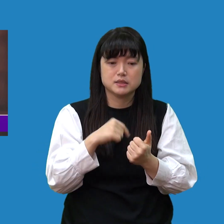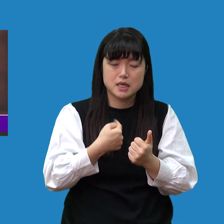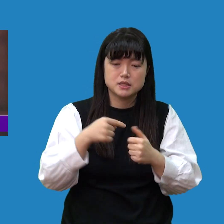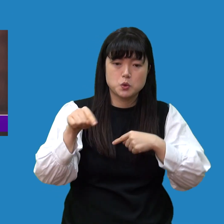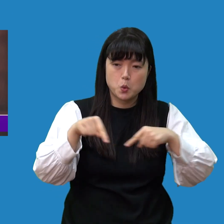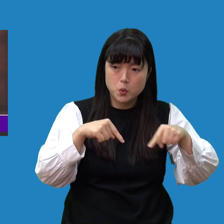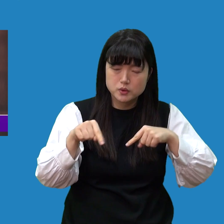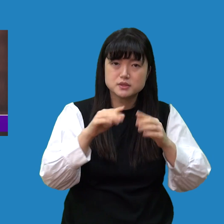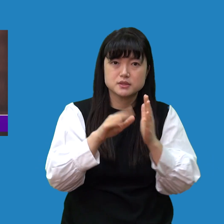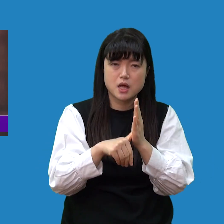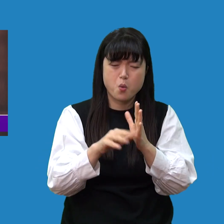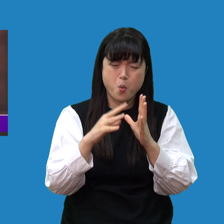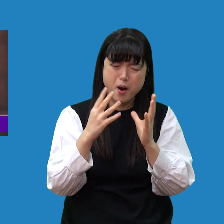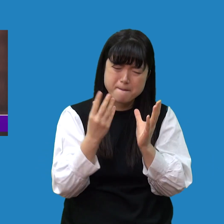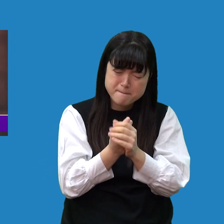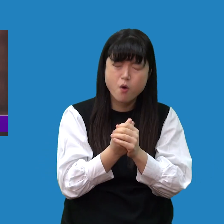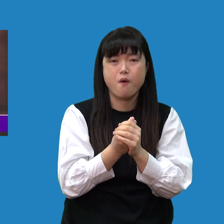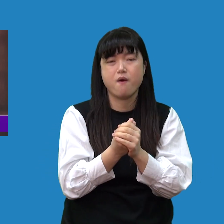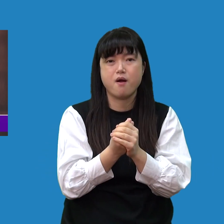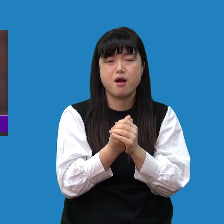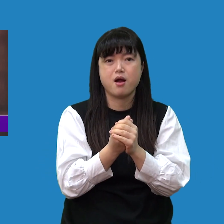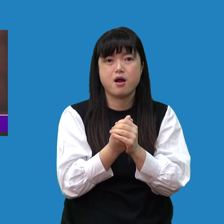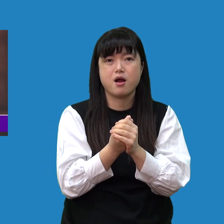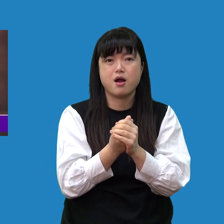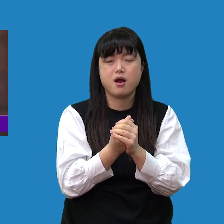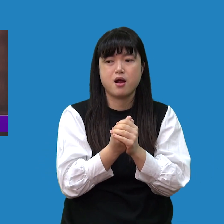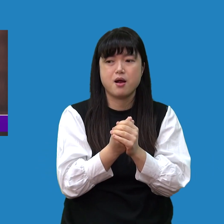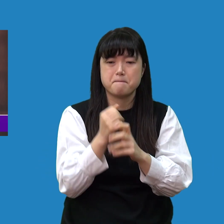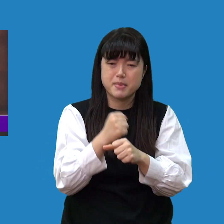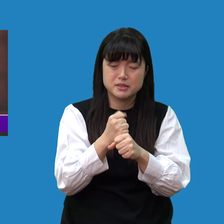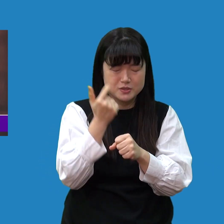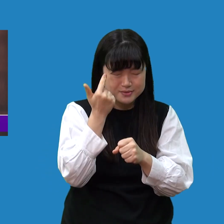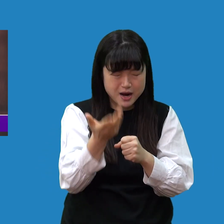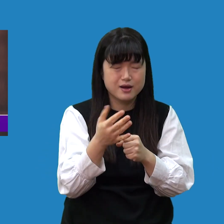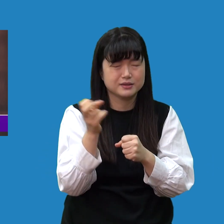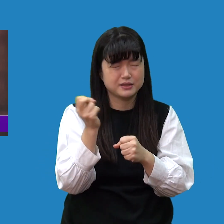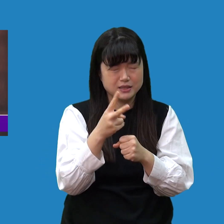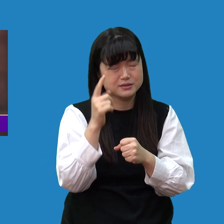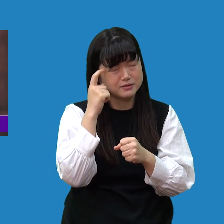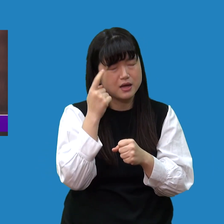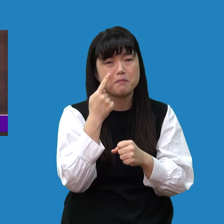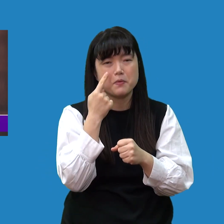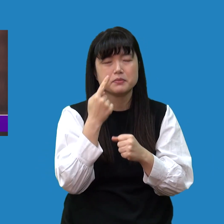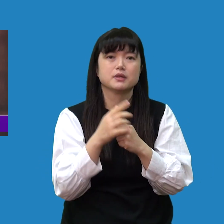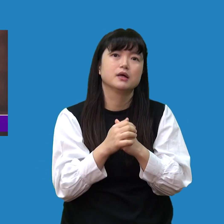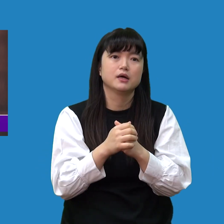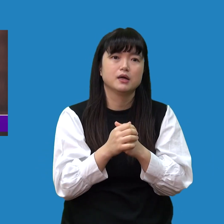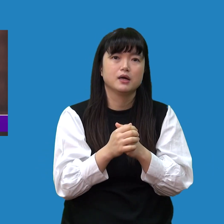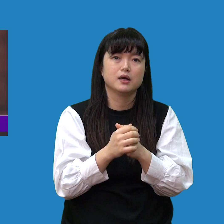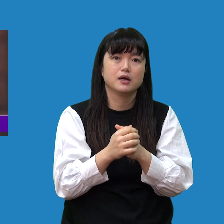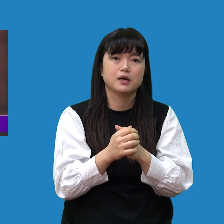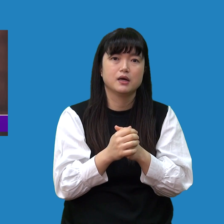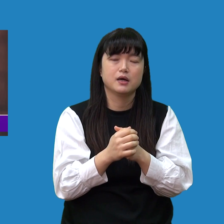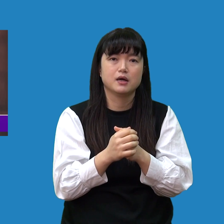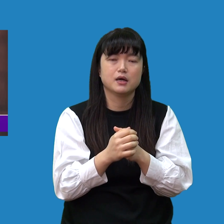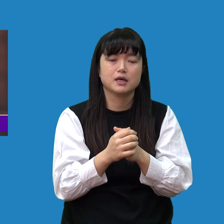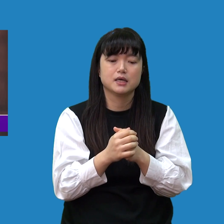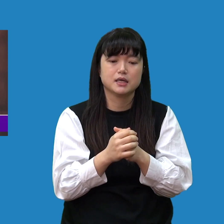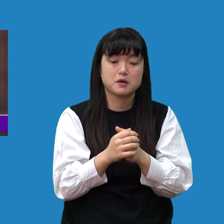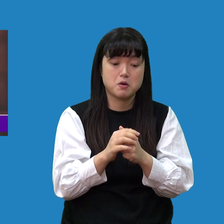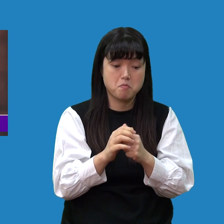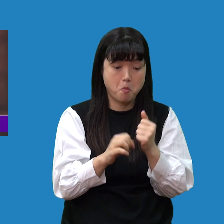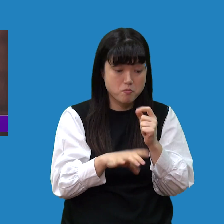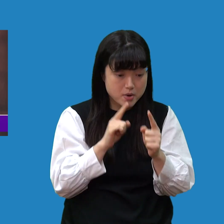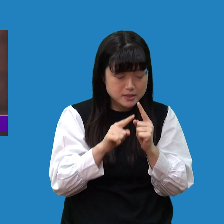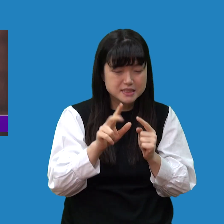통치 시대를 완벽한 평화로 만들었는가를 성찰해 보고자 합니다. 본문의 25절